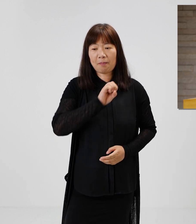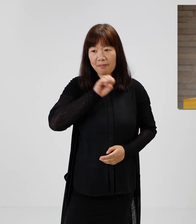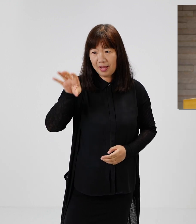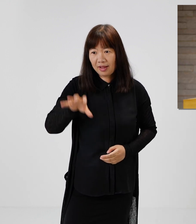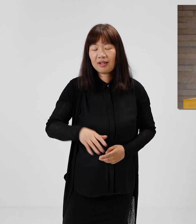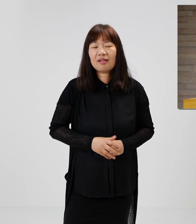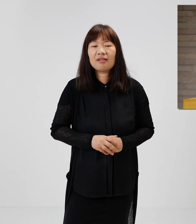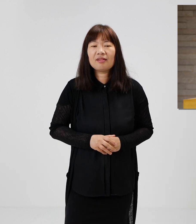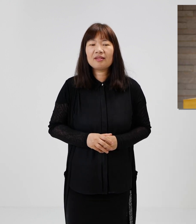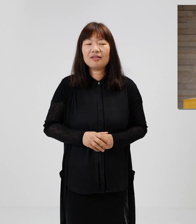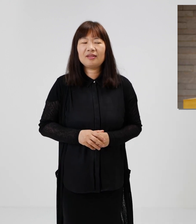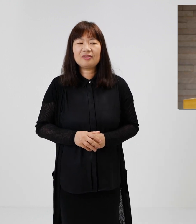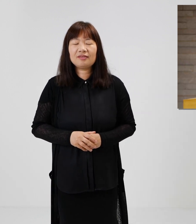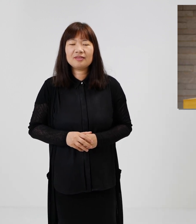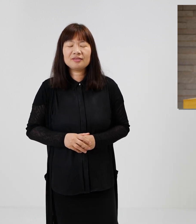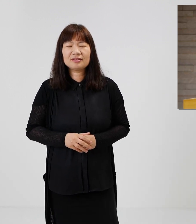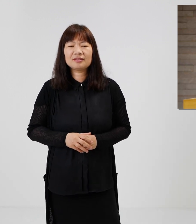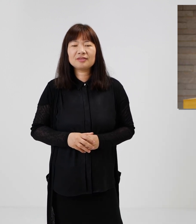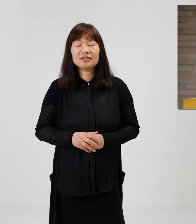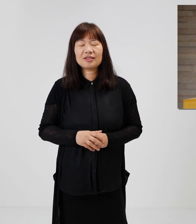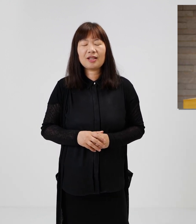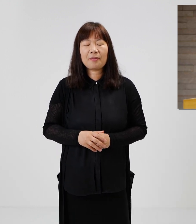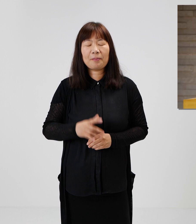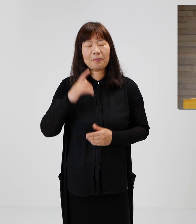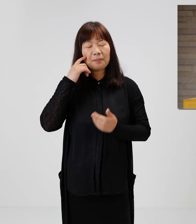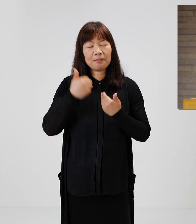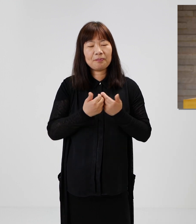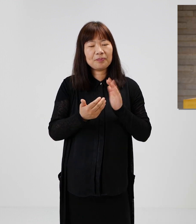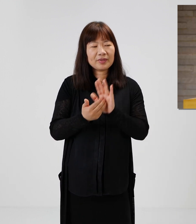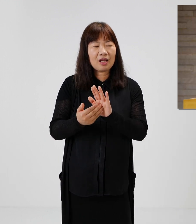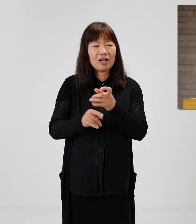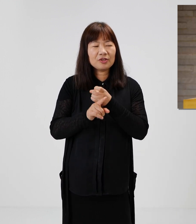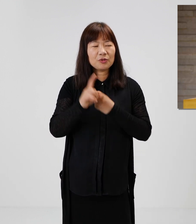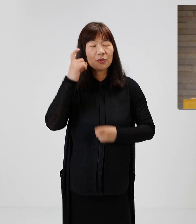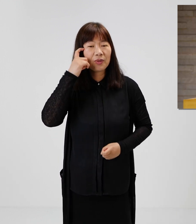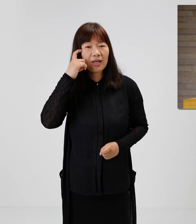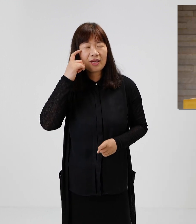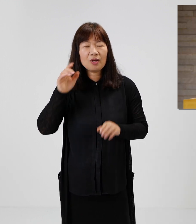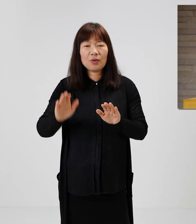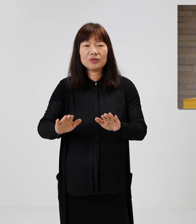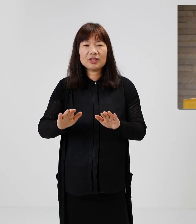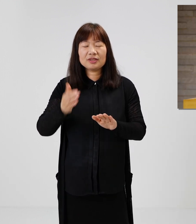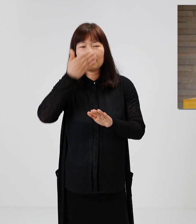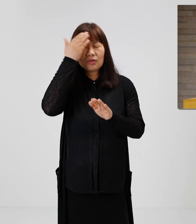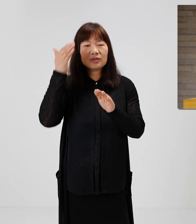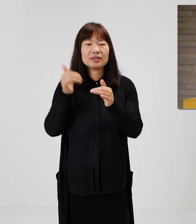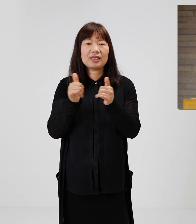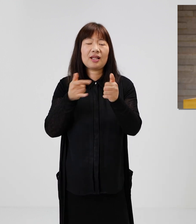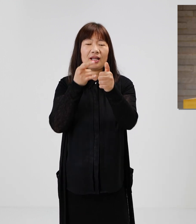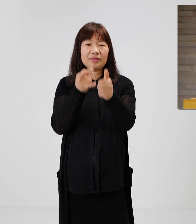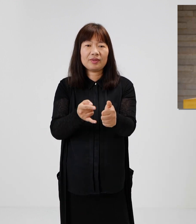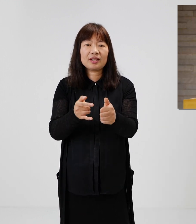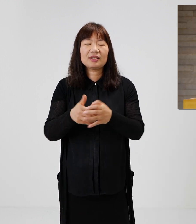자, 왜 거절을 했을까? 이 거절의 이유가 오늘 우리 청년들에게